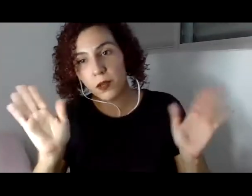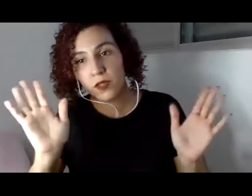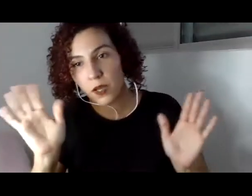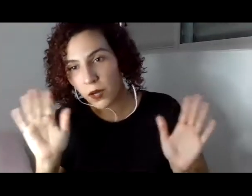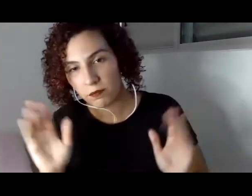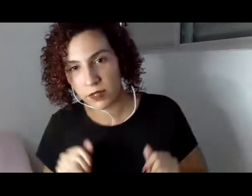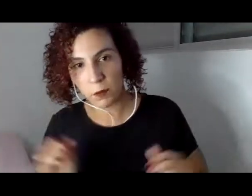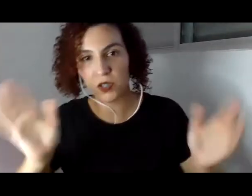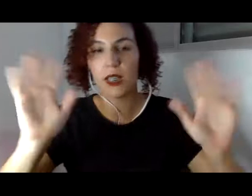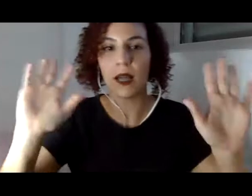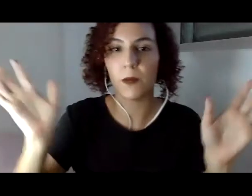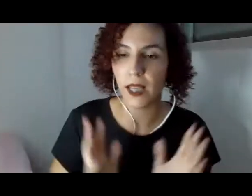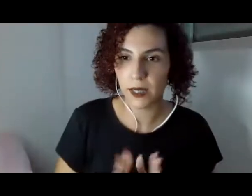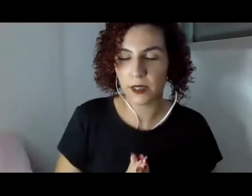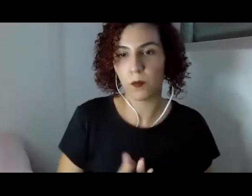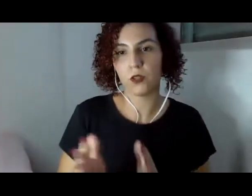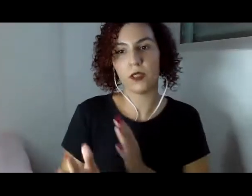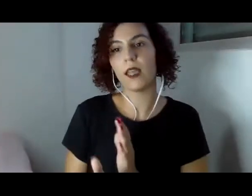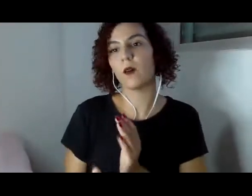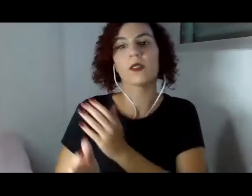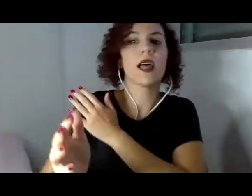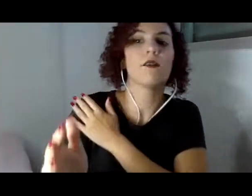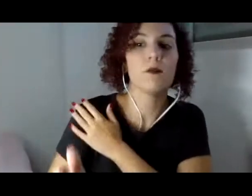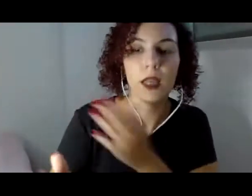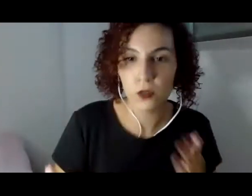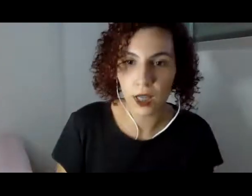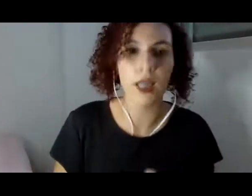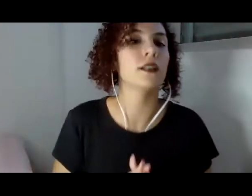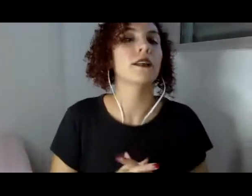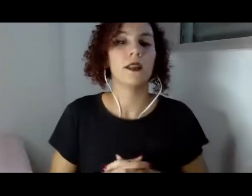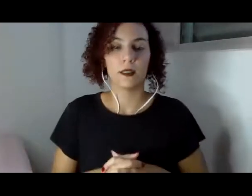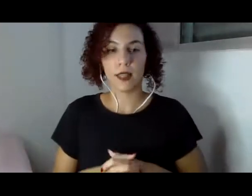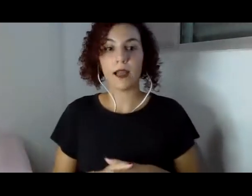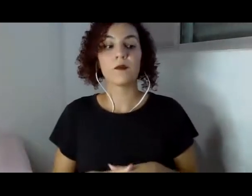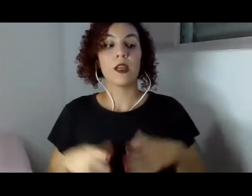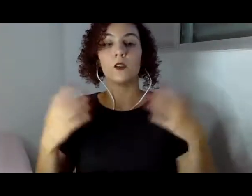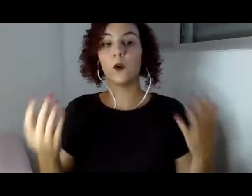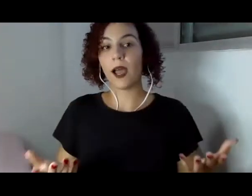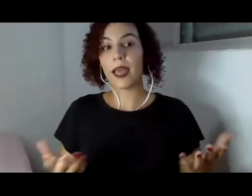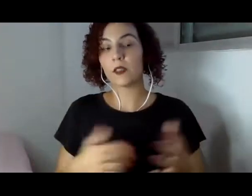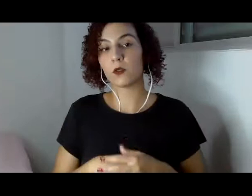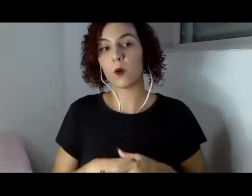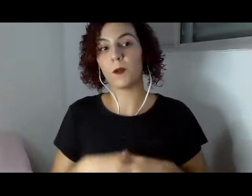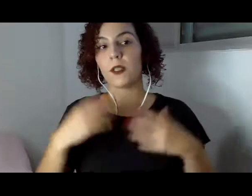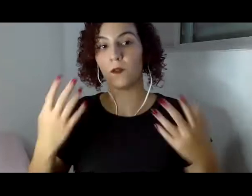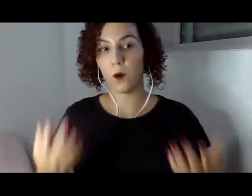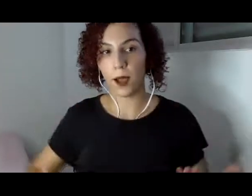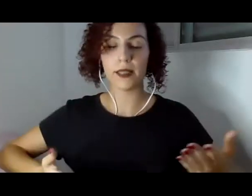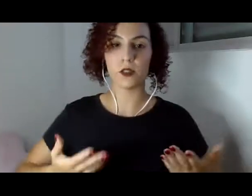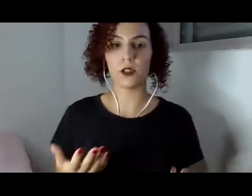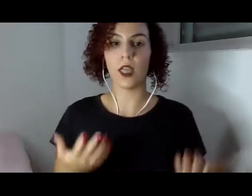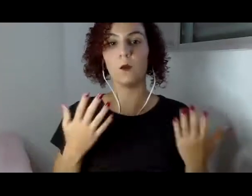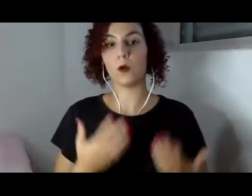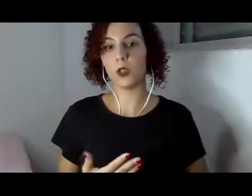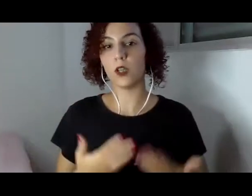Mas você pode fazer oi. Você pode acenar para ele, você pode, né, encostar levemente nele, tá? No mais, os cumprimentos